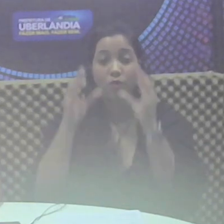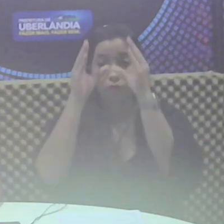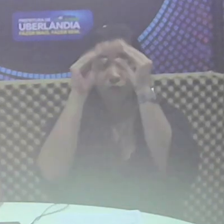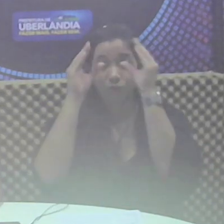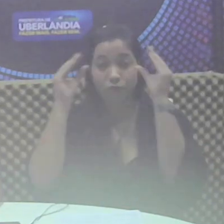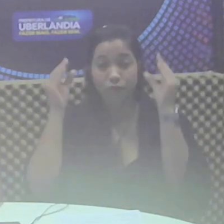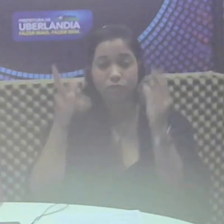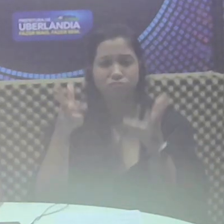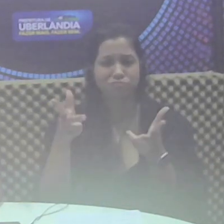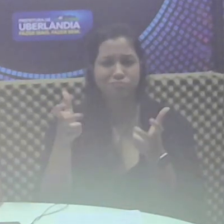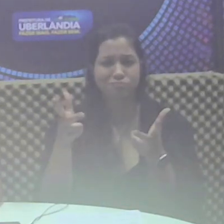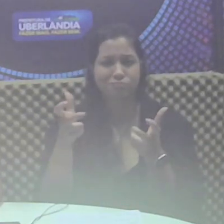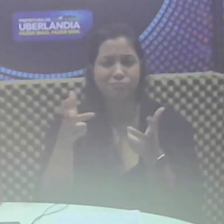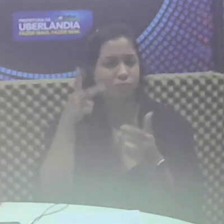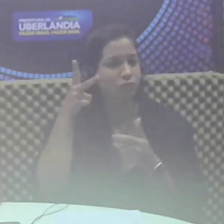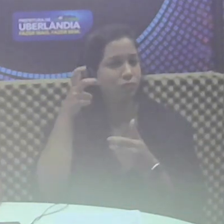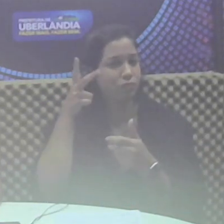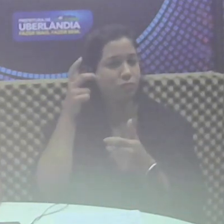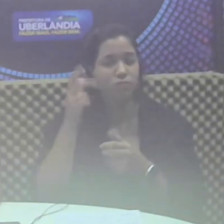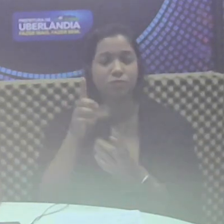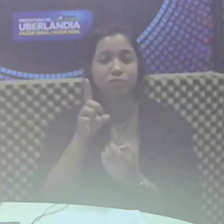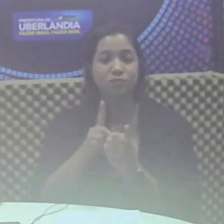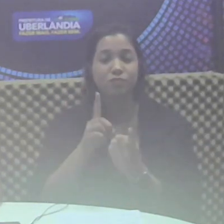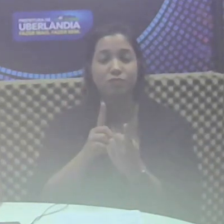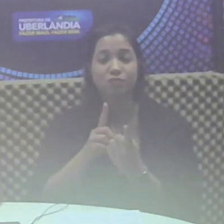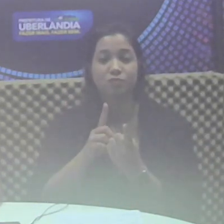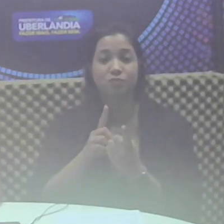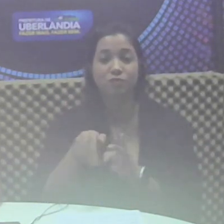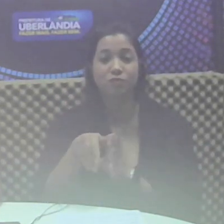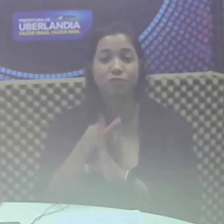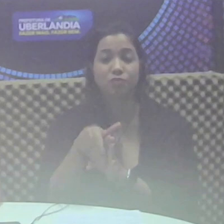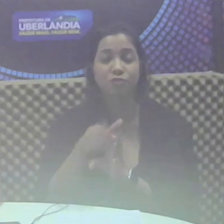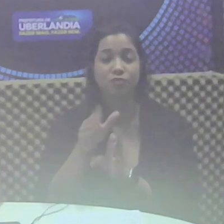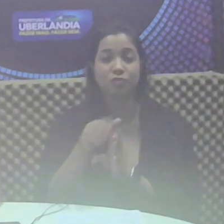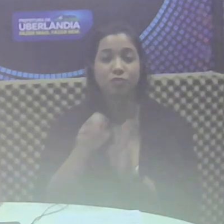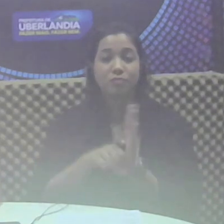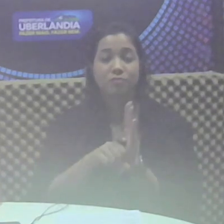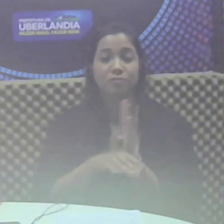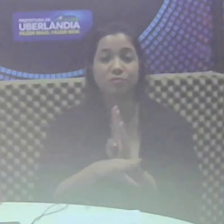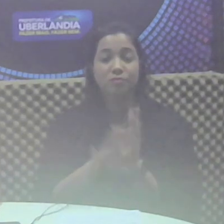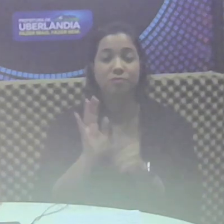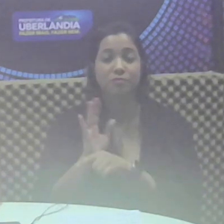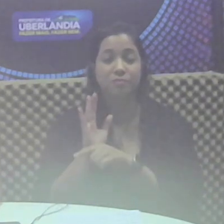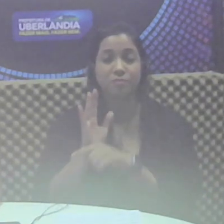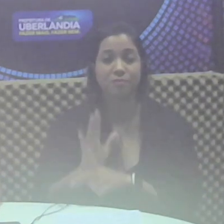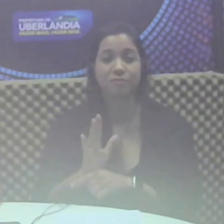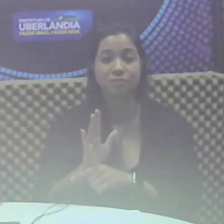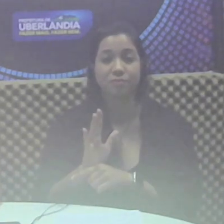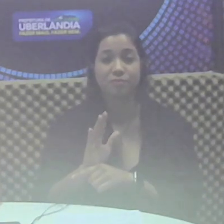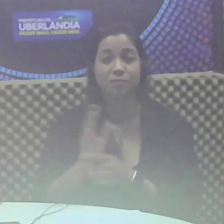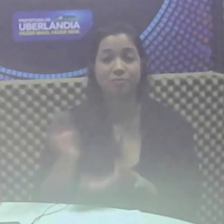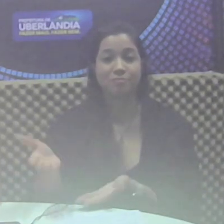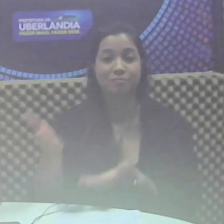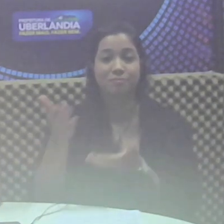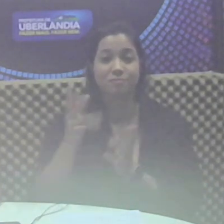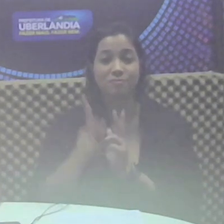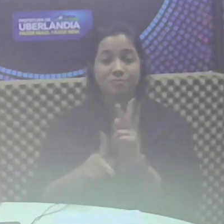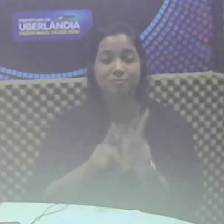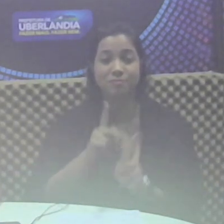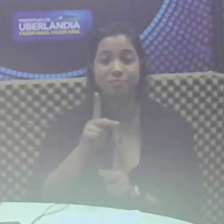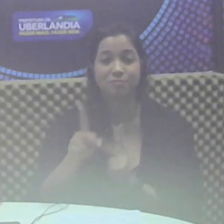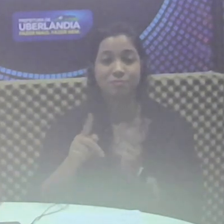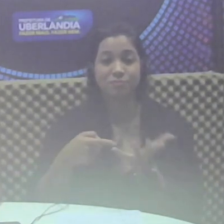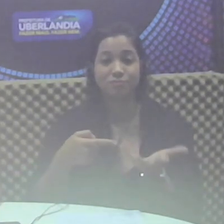escuta qualificada, fluxo de atendimento, orientações sobre benefícios assistenciais e acolhimento à população,